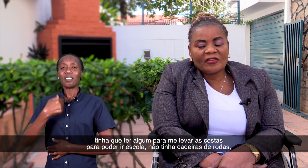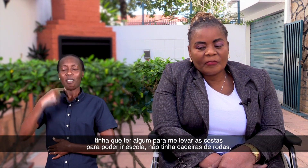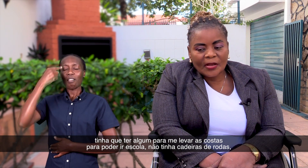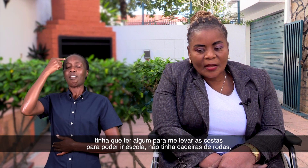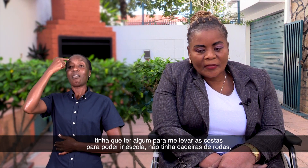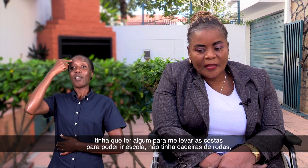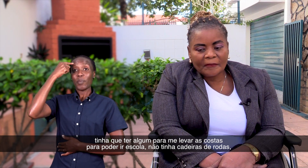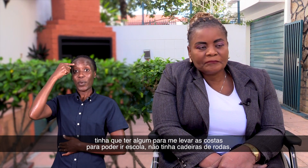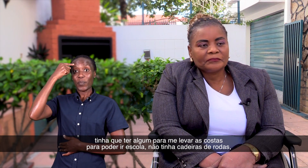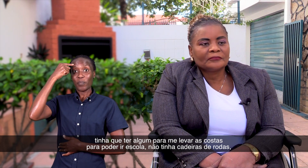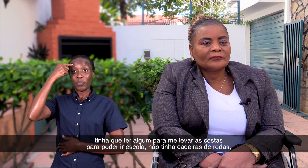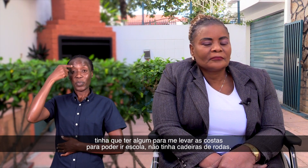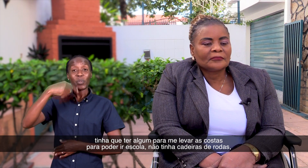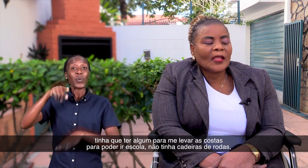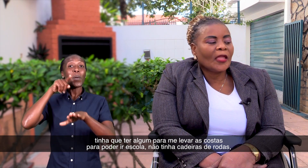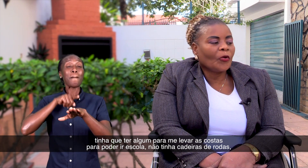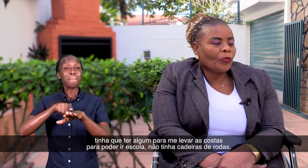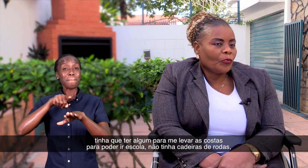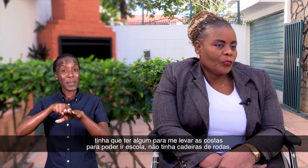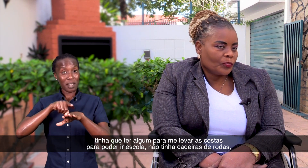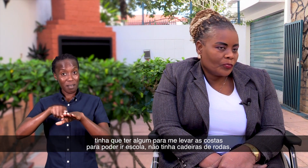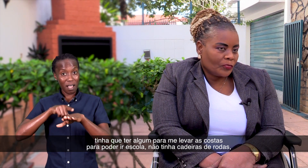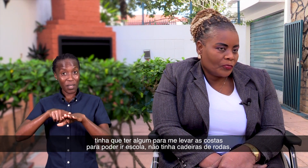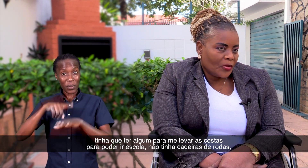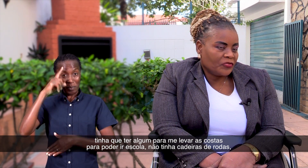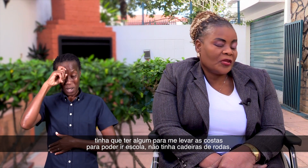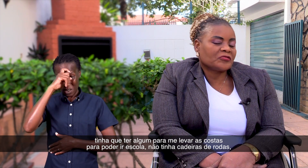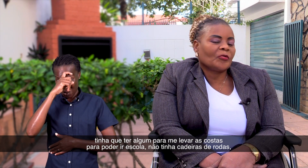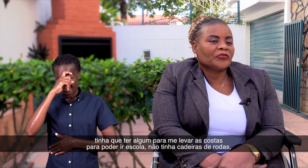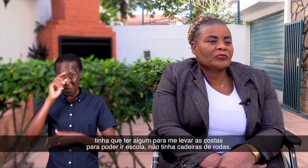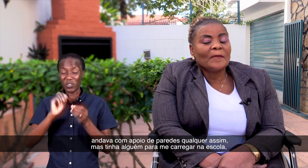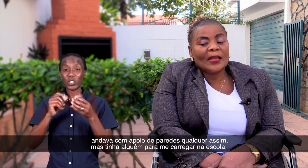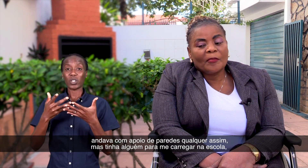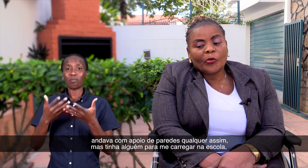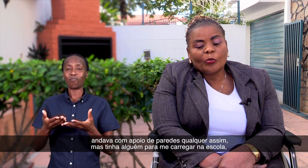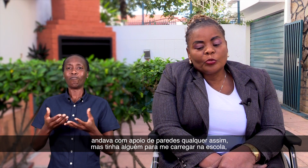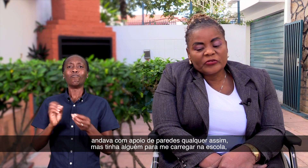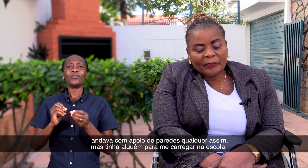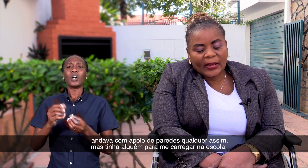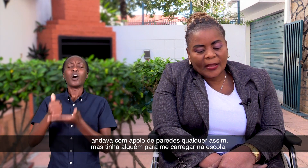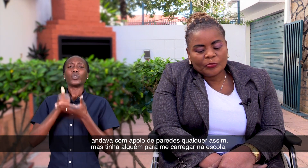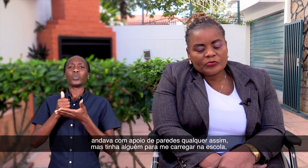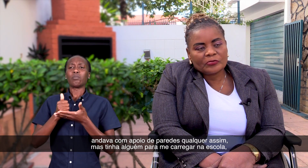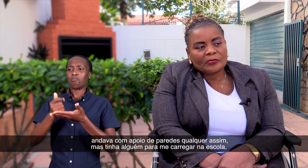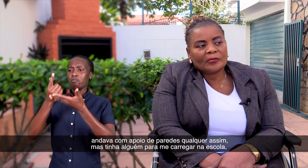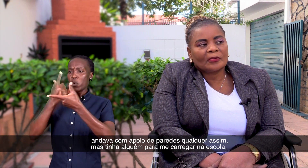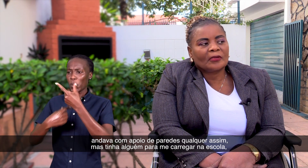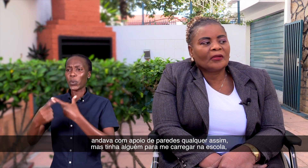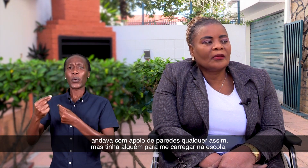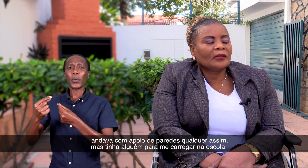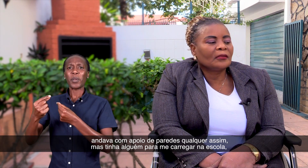chegava, deixava-me na carteira, eu assistia às aulas. Me lembro que um dos empregados,